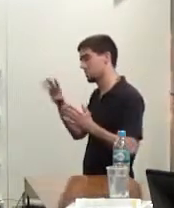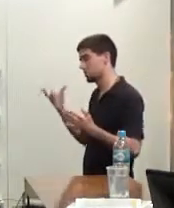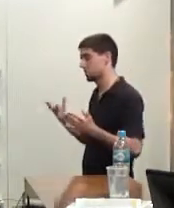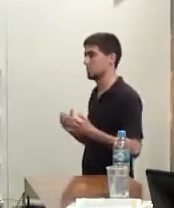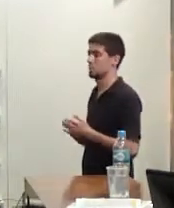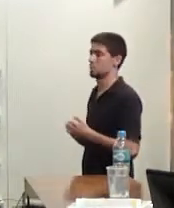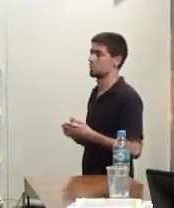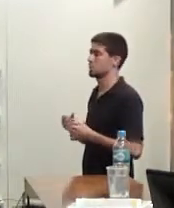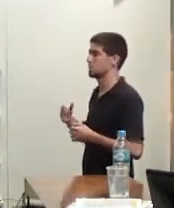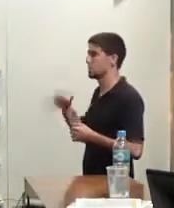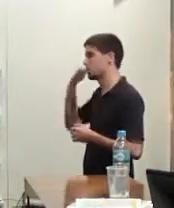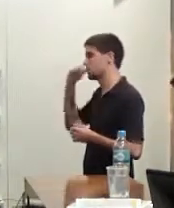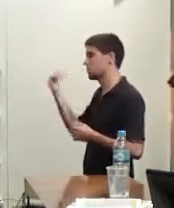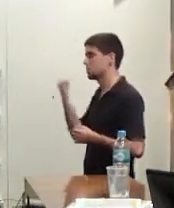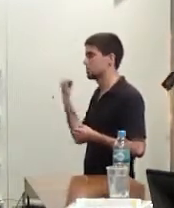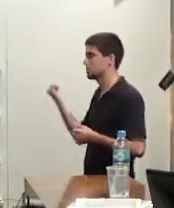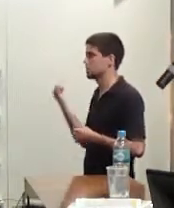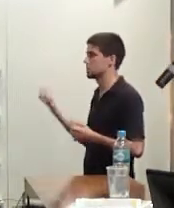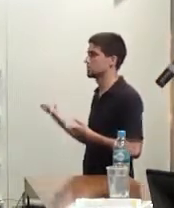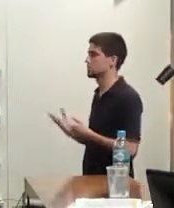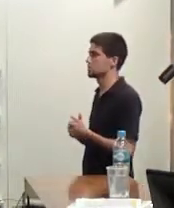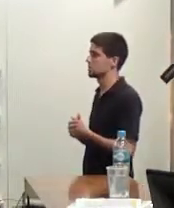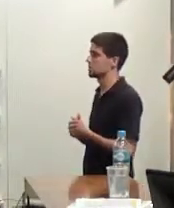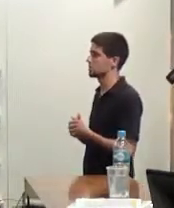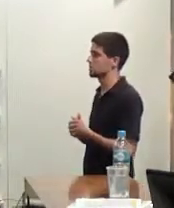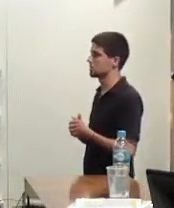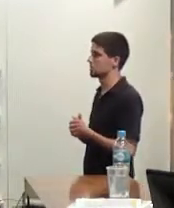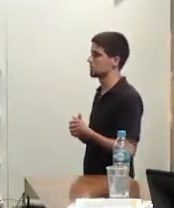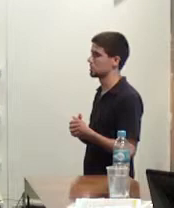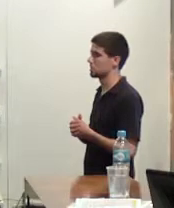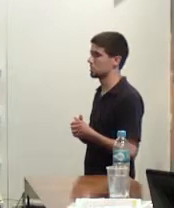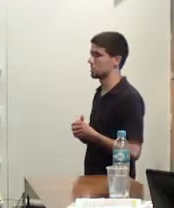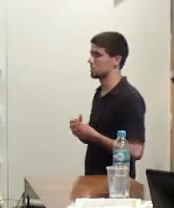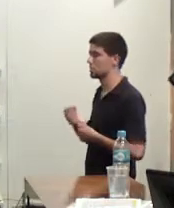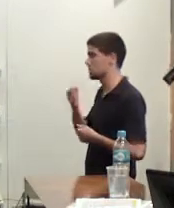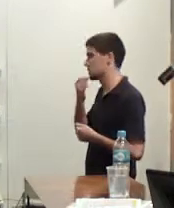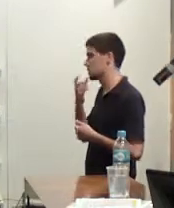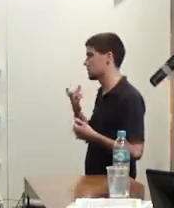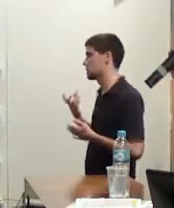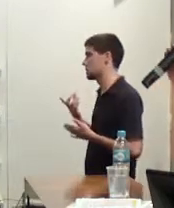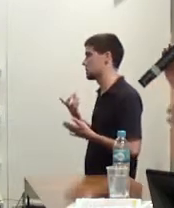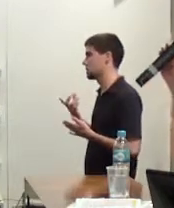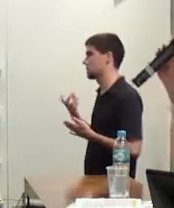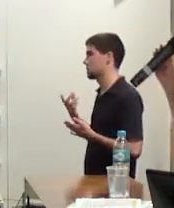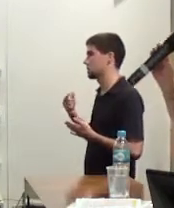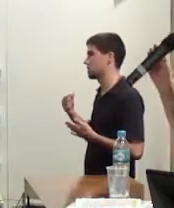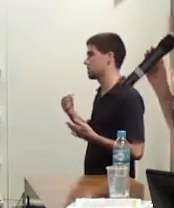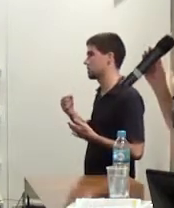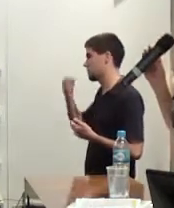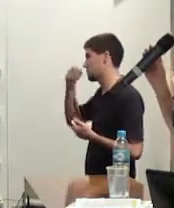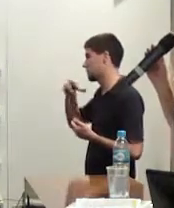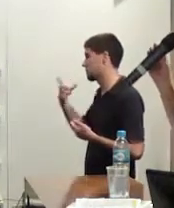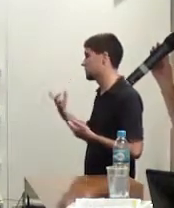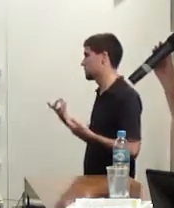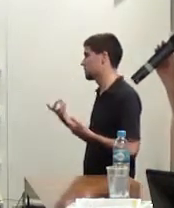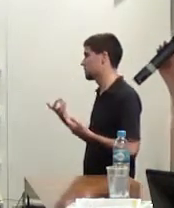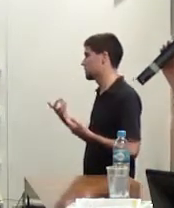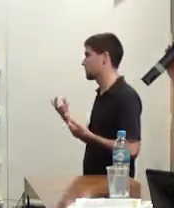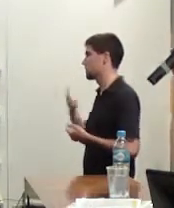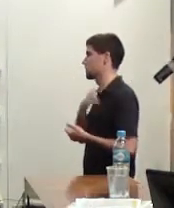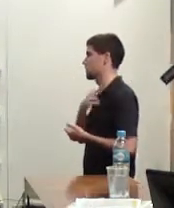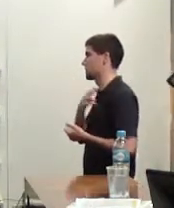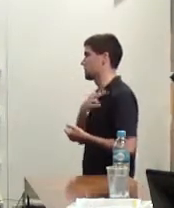Buenos Aires, y fundamentalmente, si bien el jefe de gobierno actual ya en su primera elección